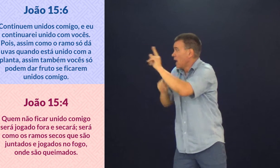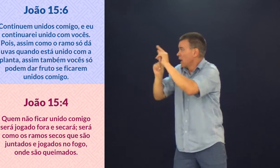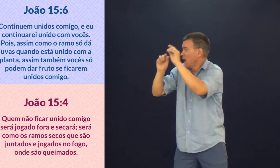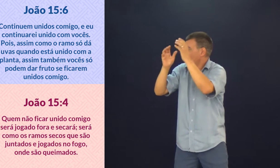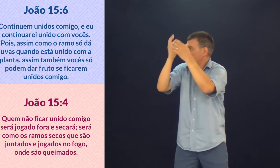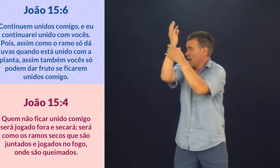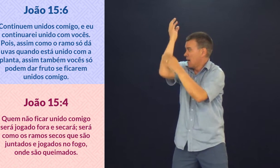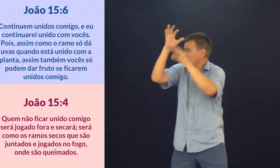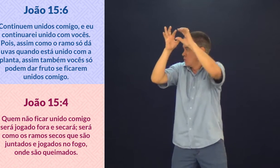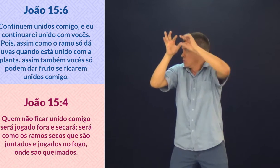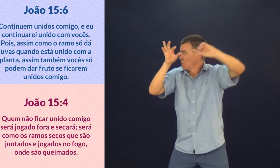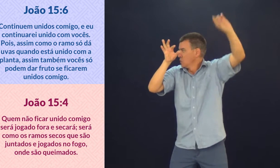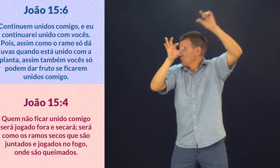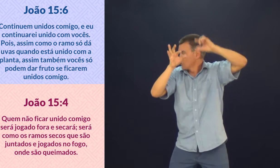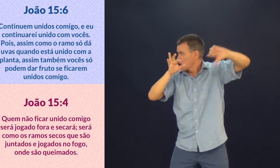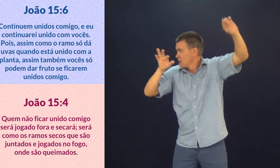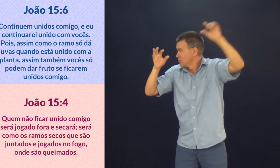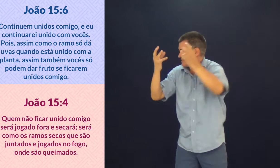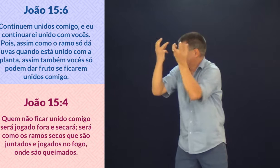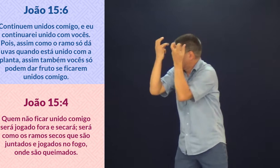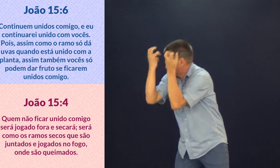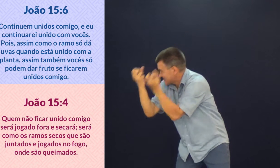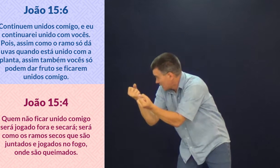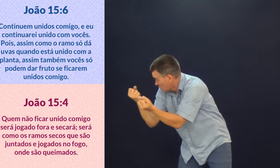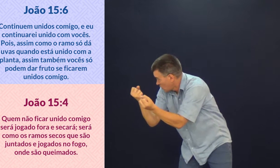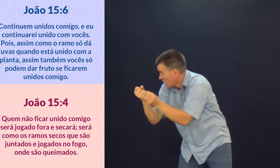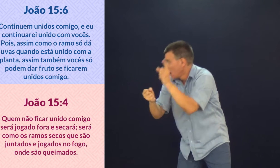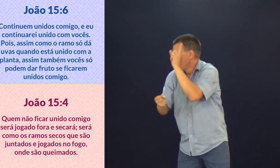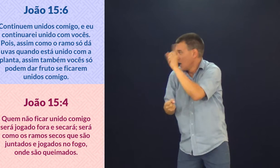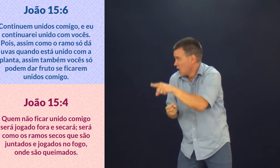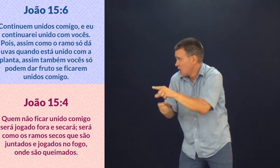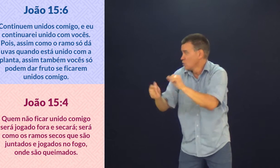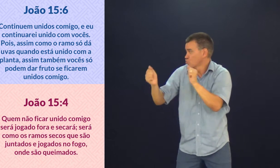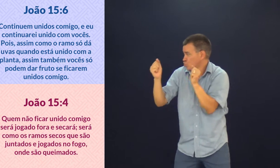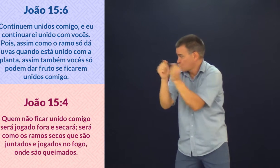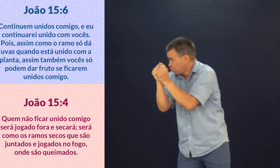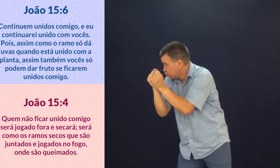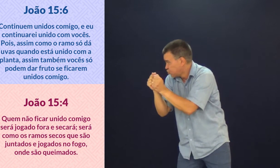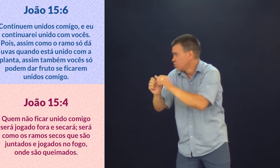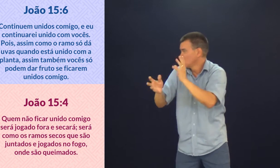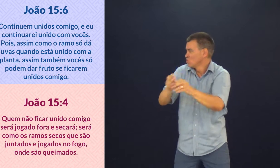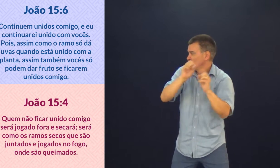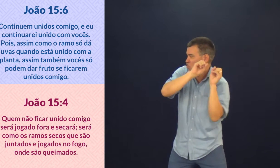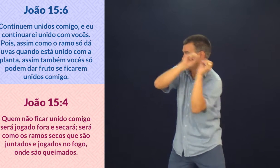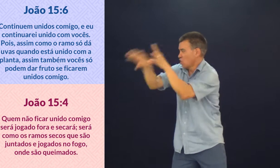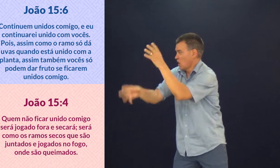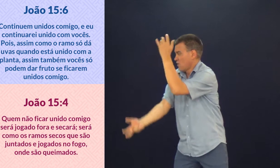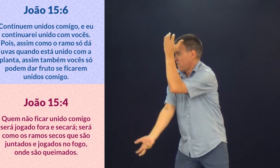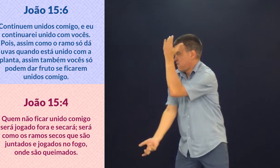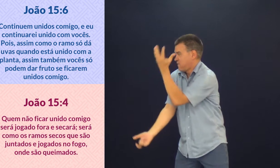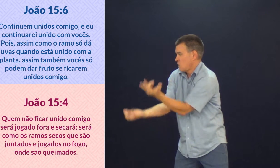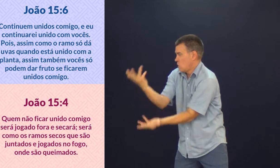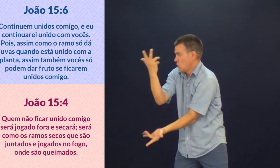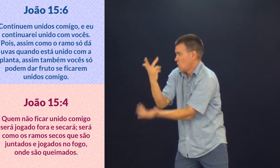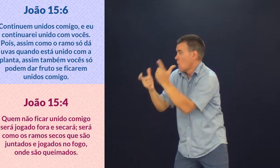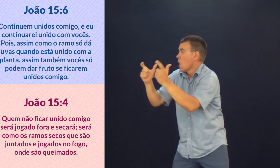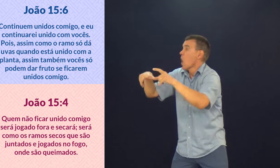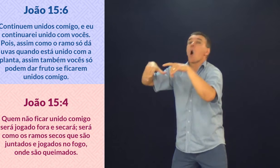será começamos secos que são juntados e jogados no fogo onde